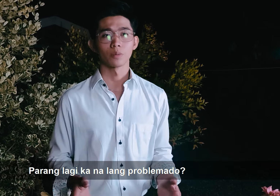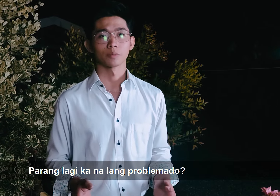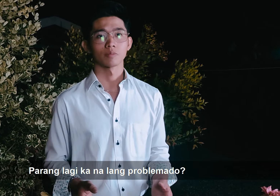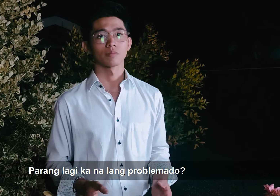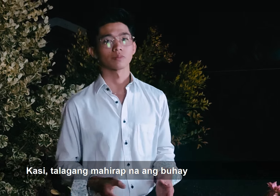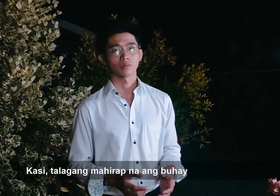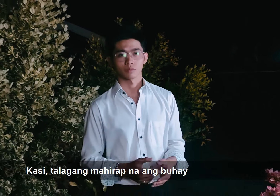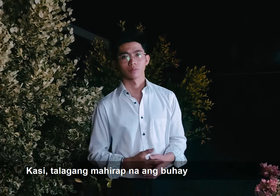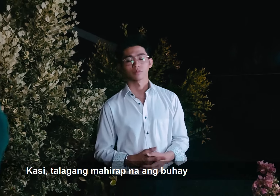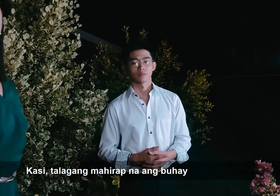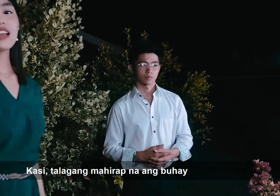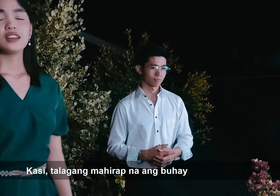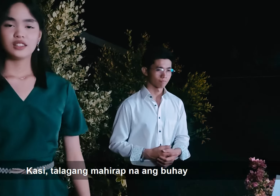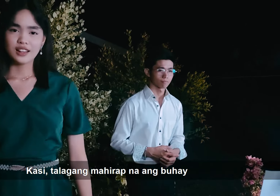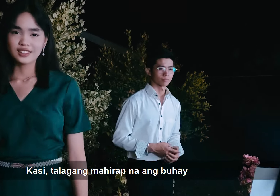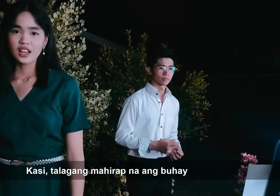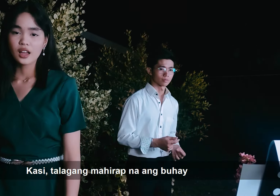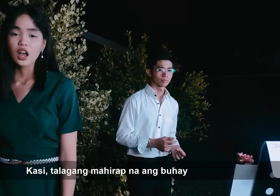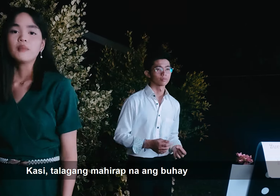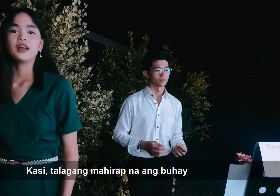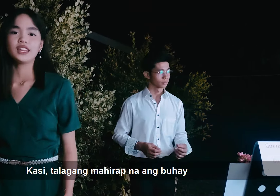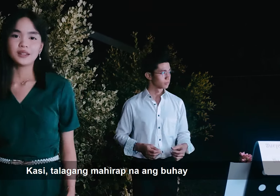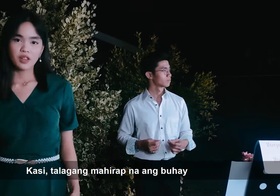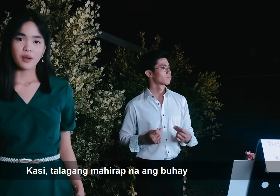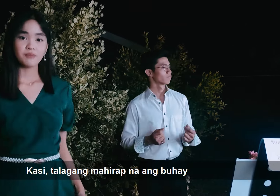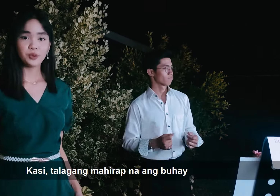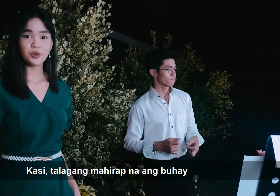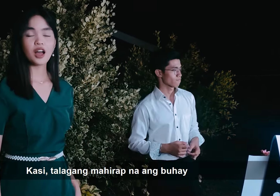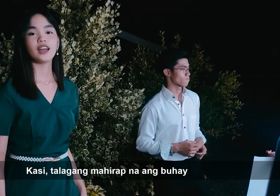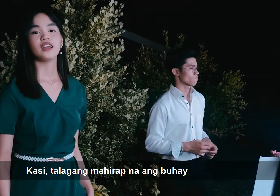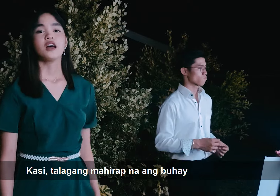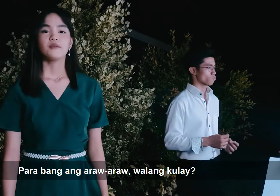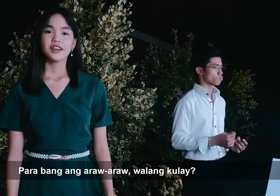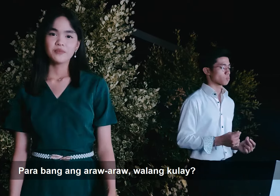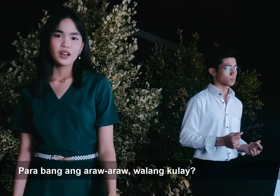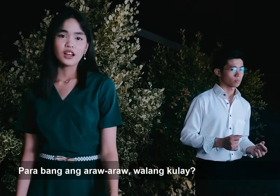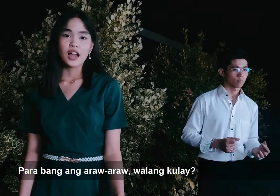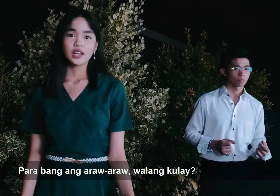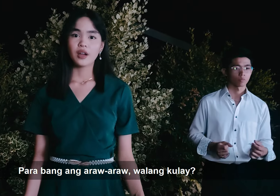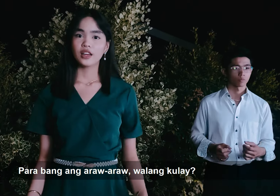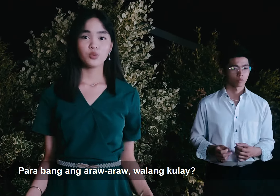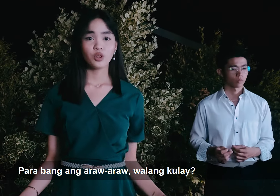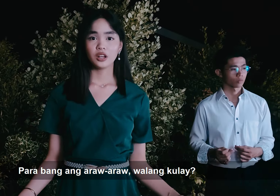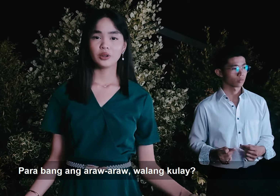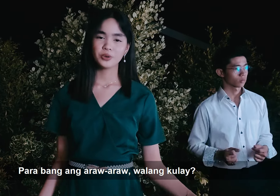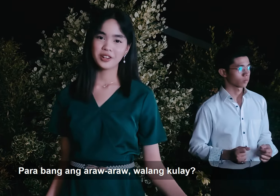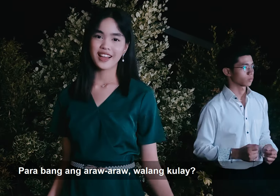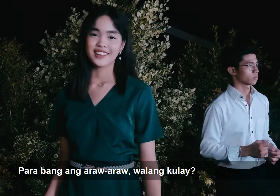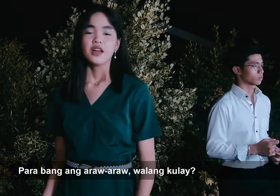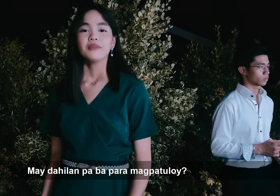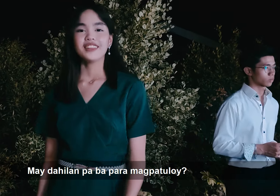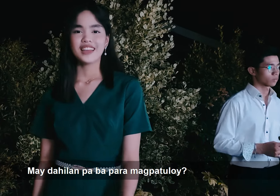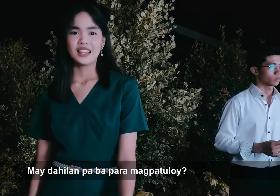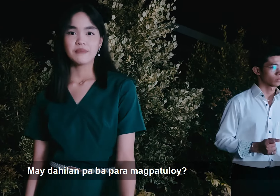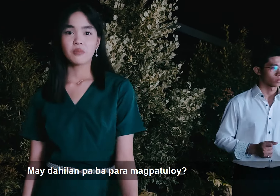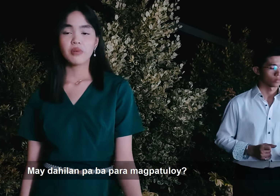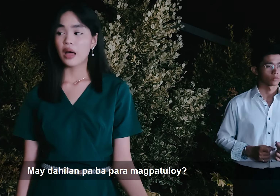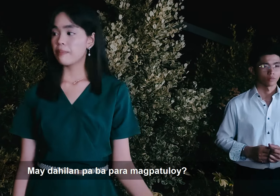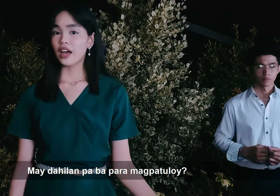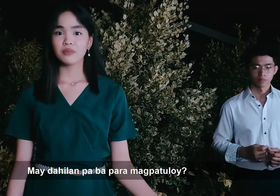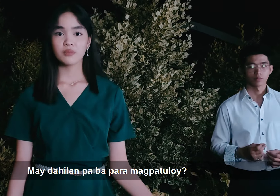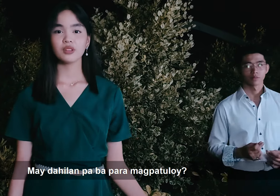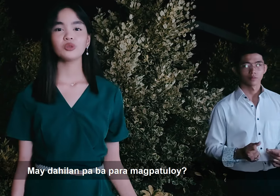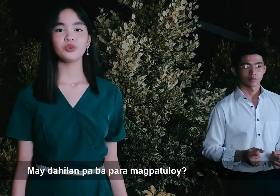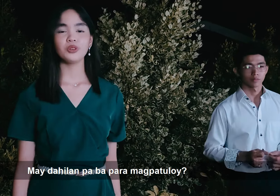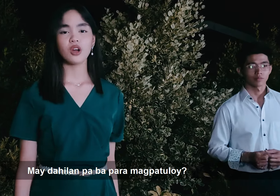problemado. Kasi talagang mahirap na ang buhay, para bang ang araw-araw walang kulay. May dahilan pa